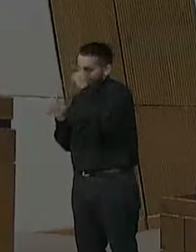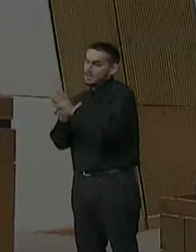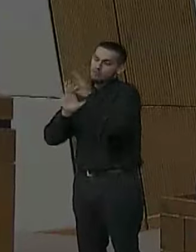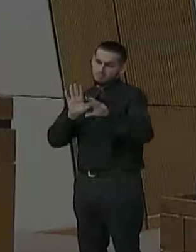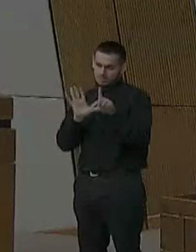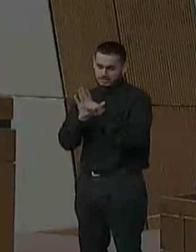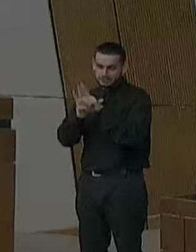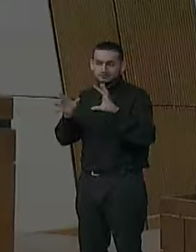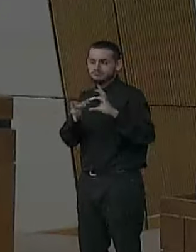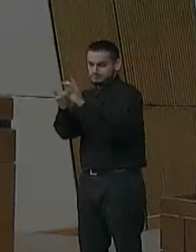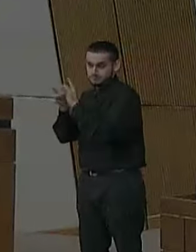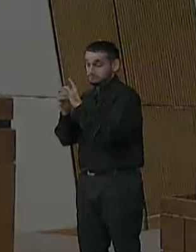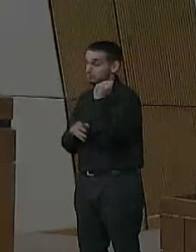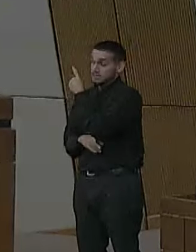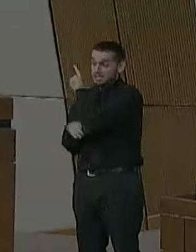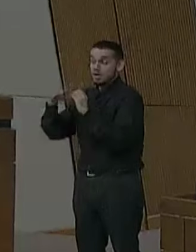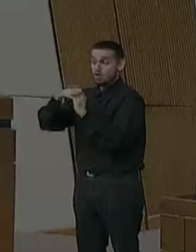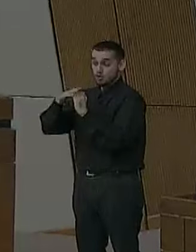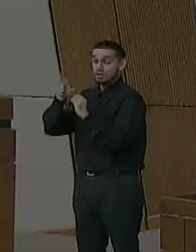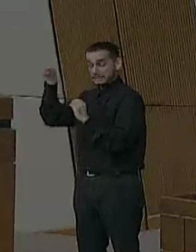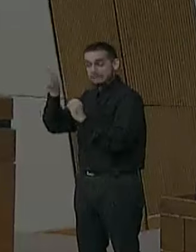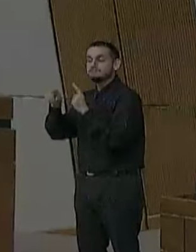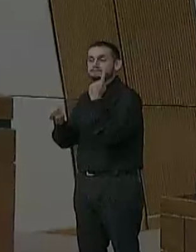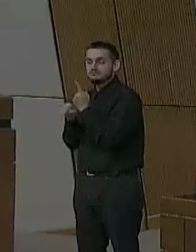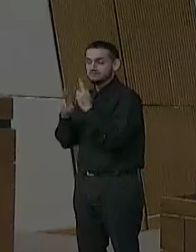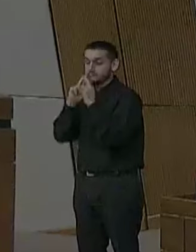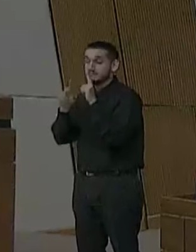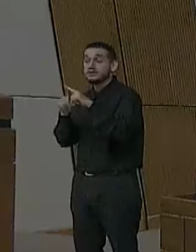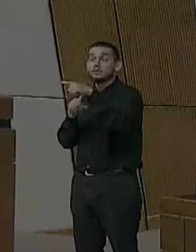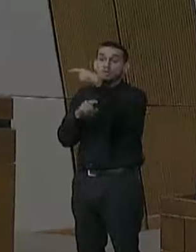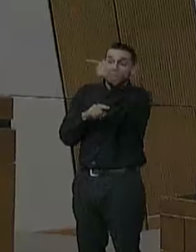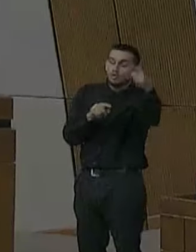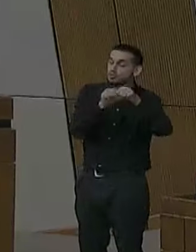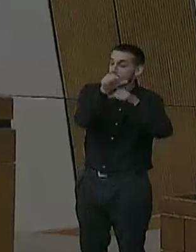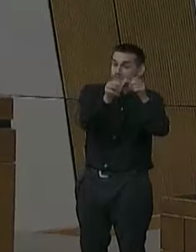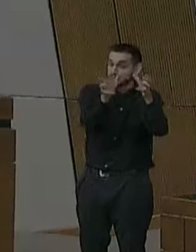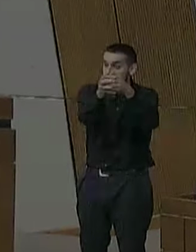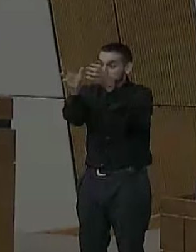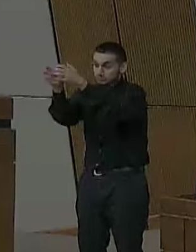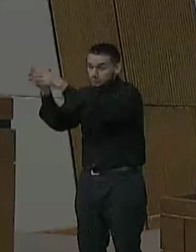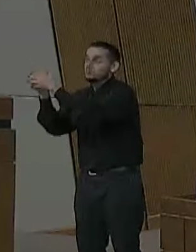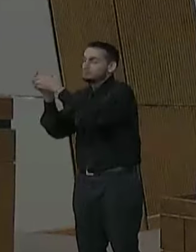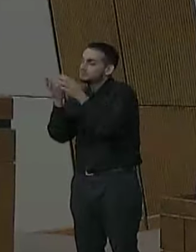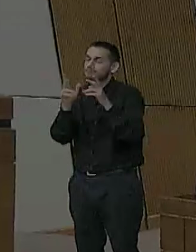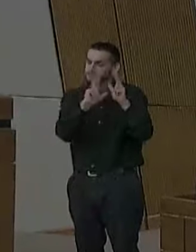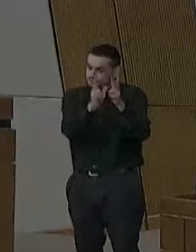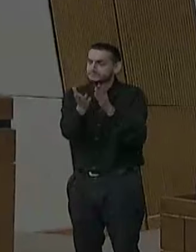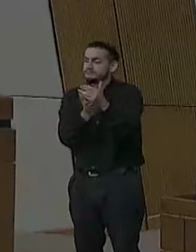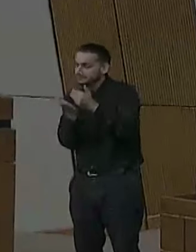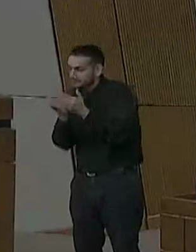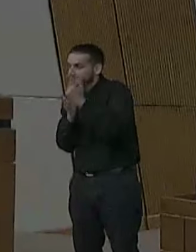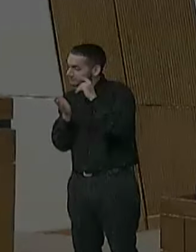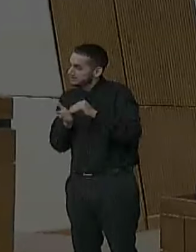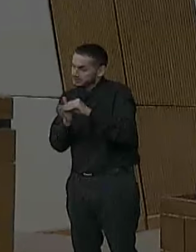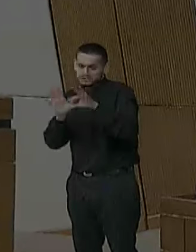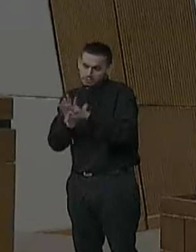Es fundamental que desde la CONADIS y obviamente todas las organizaciones que componen y las que no componen, las que no están probablemente activas,